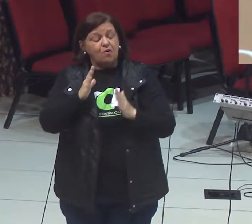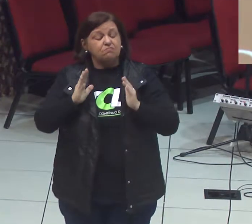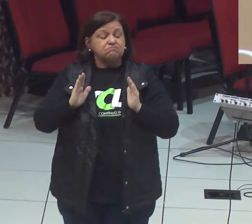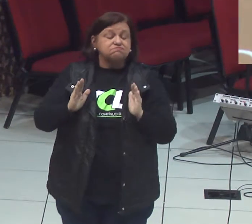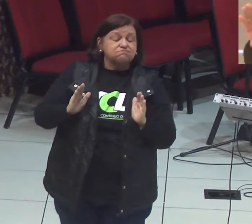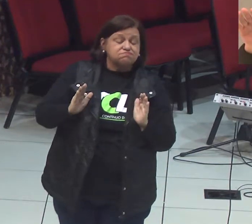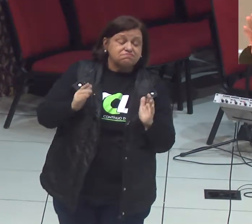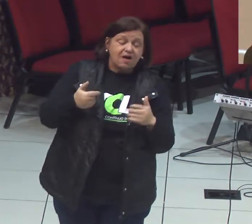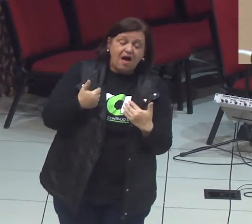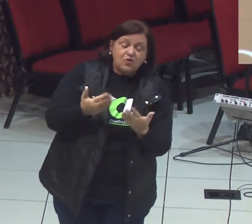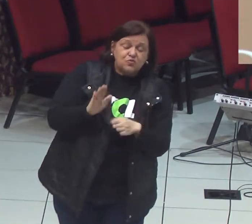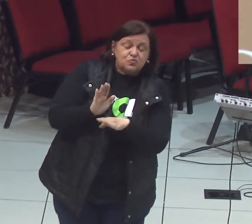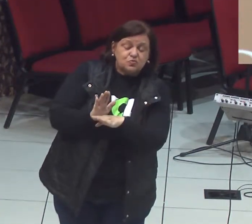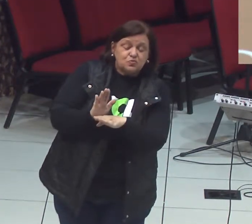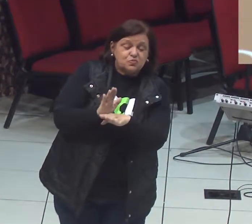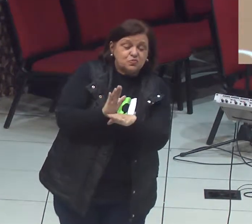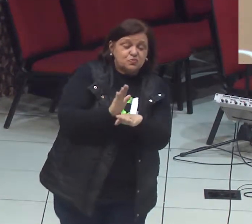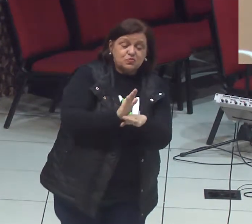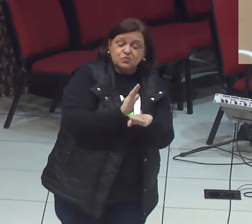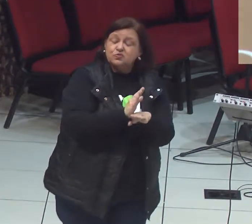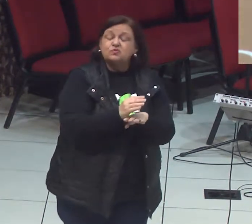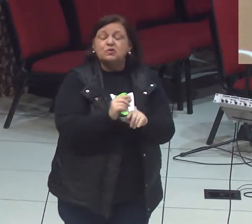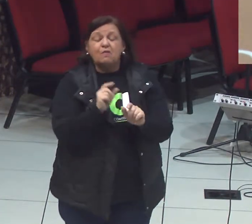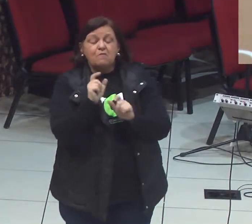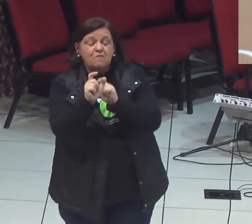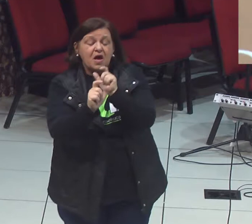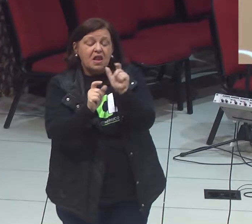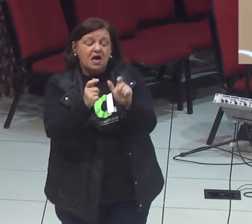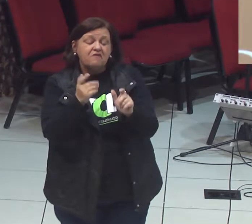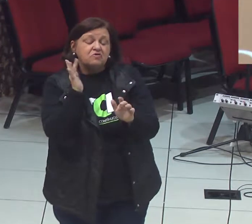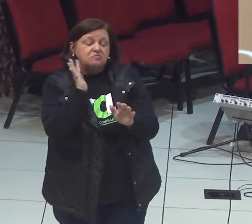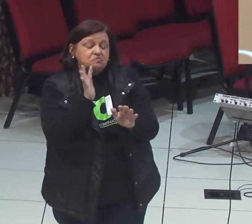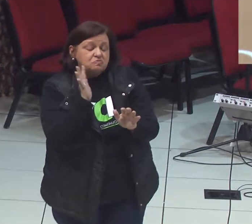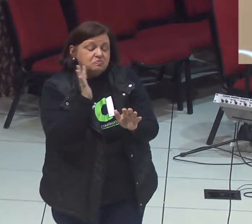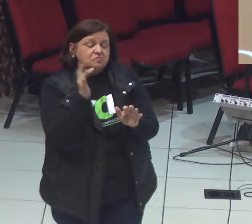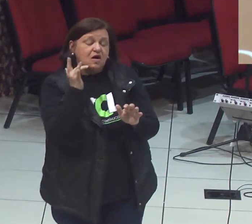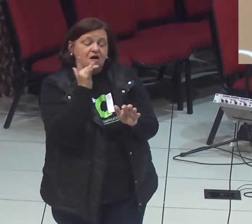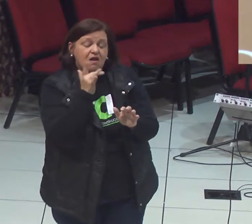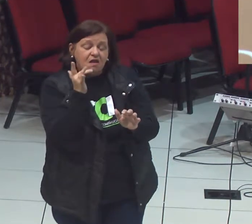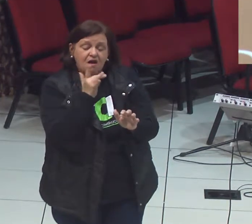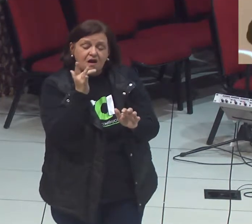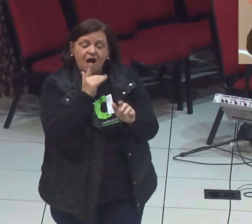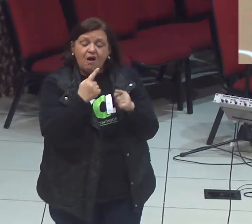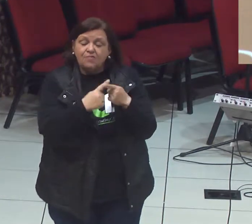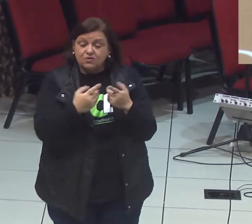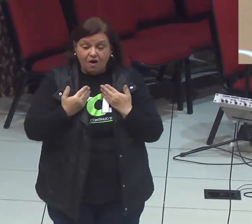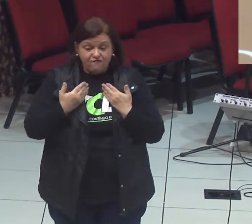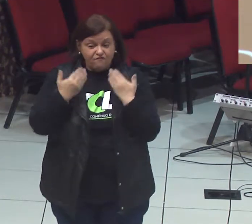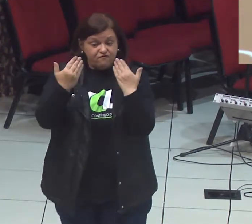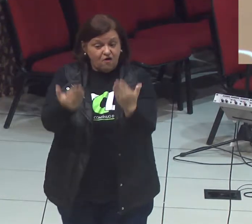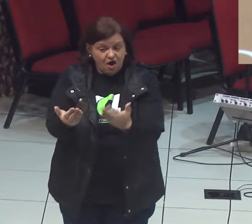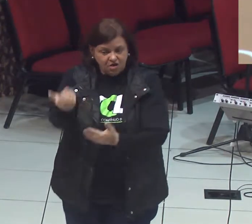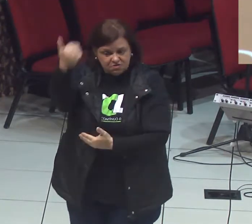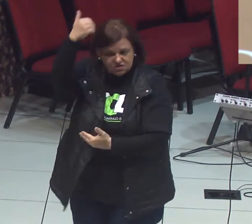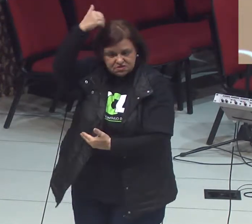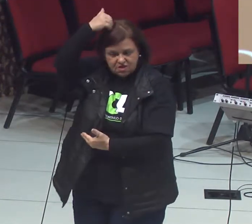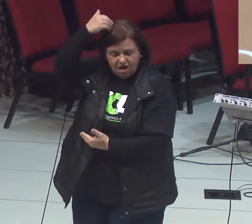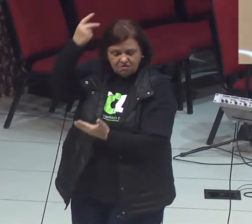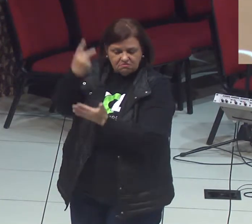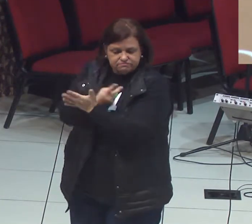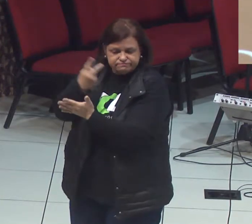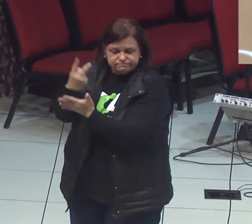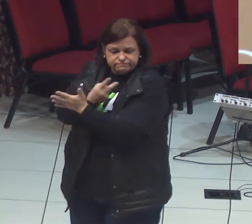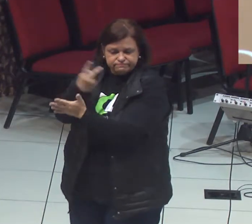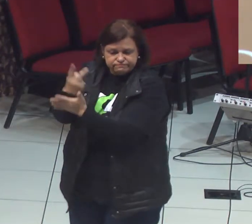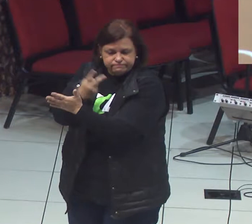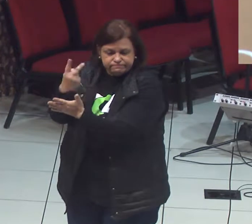O pastor Silas falou daqueles discursos muito bem preparados, aparência de piedade, de que tudo faz